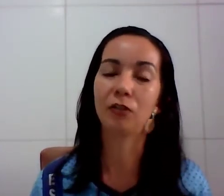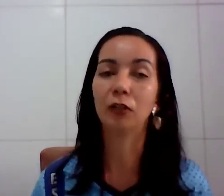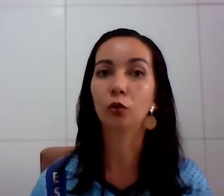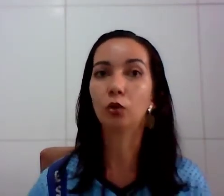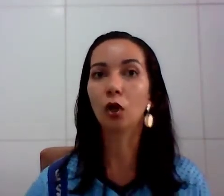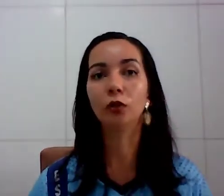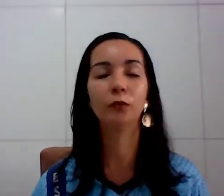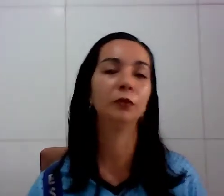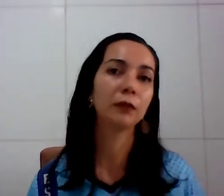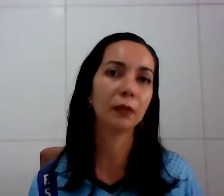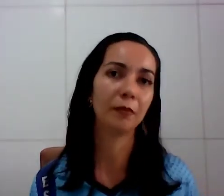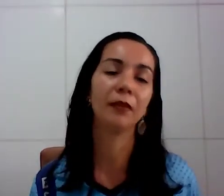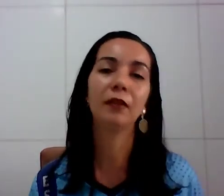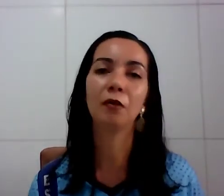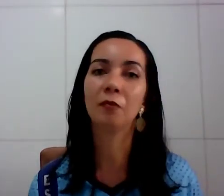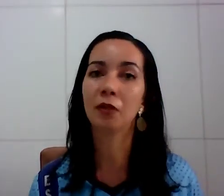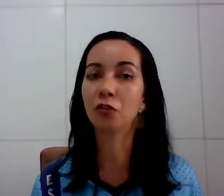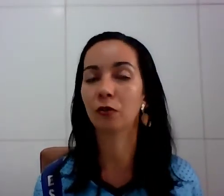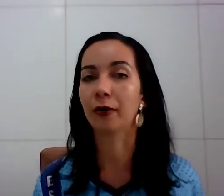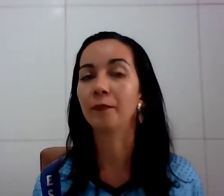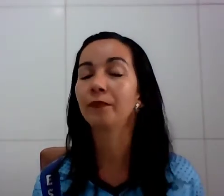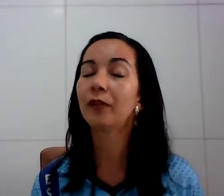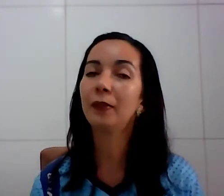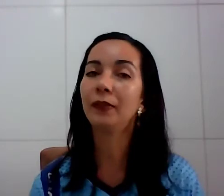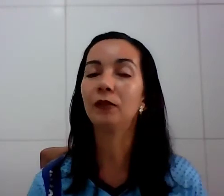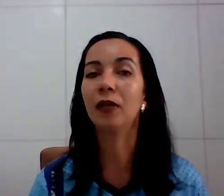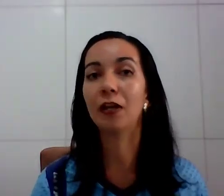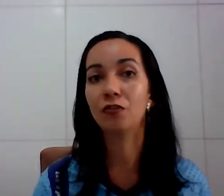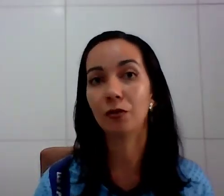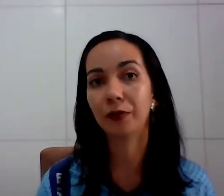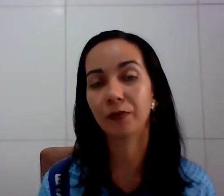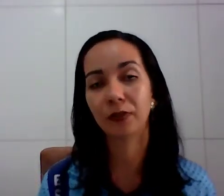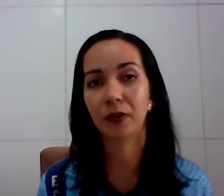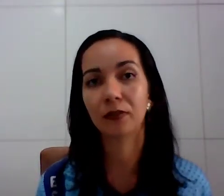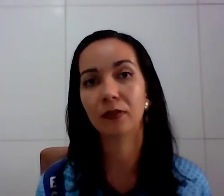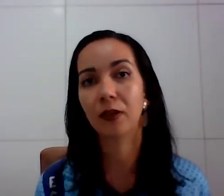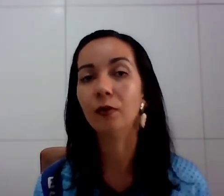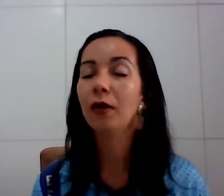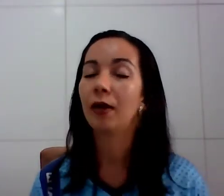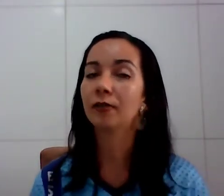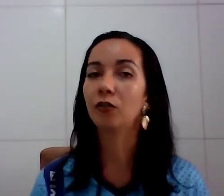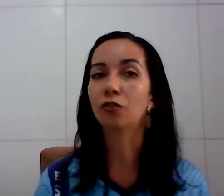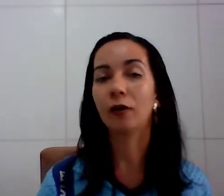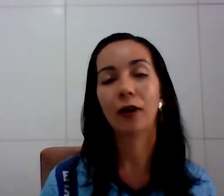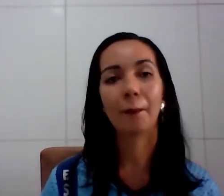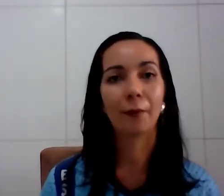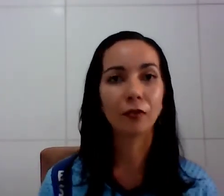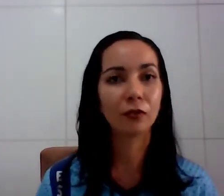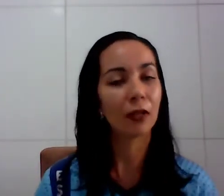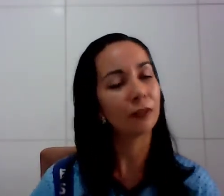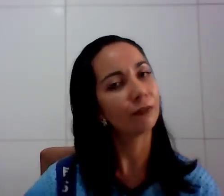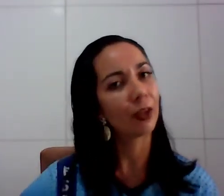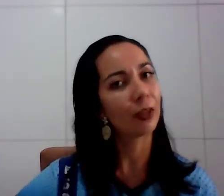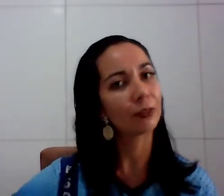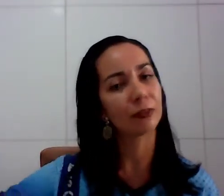então todo mundo também tem uma história. Dependendo da região que você nasceu, essa história ela pode ter